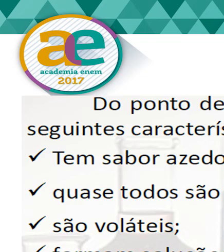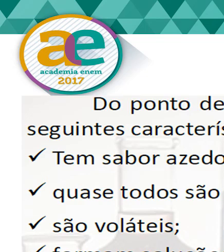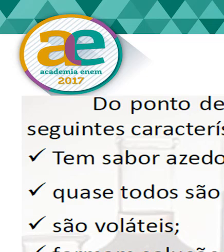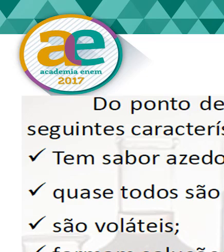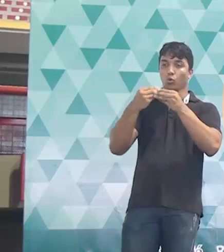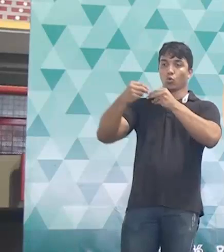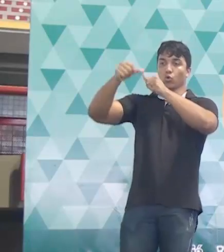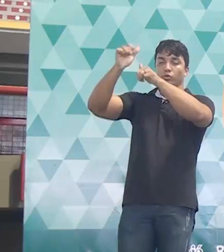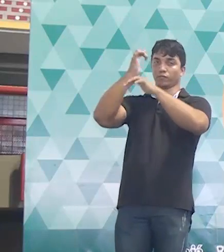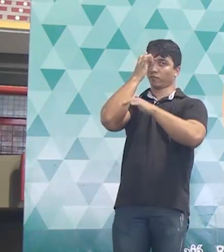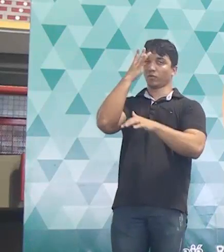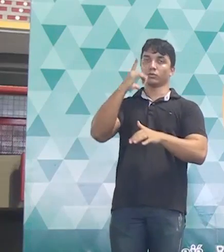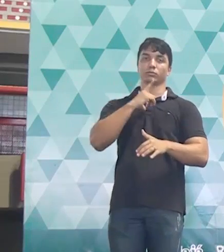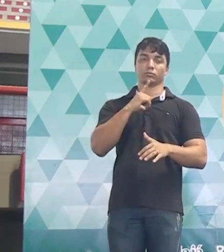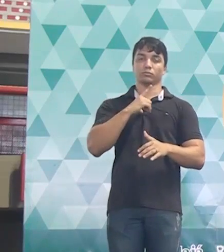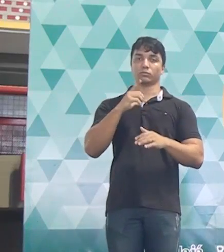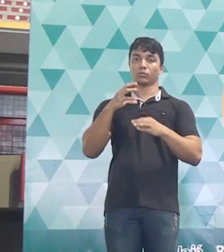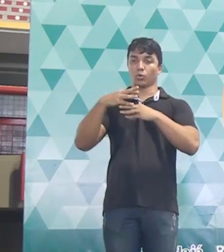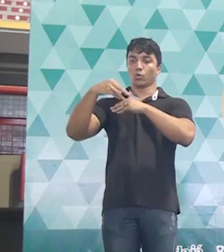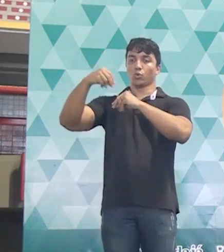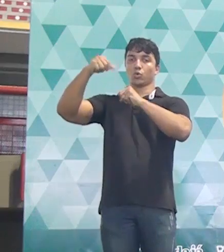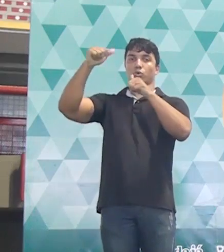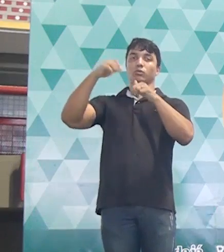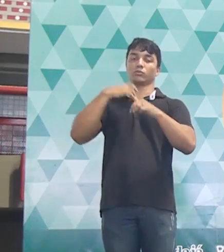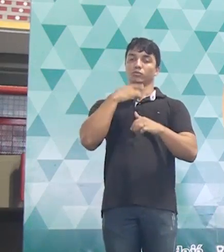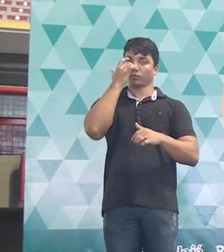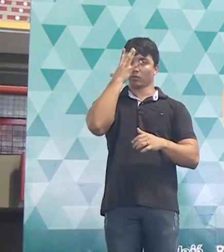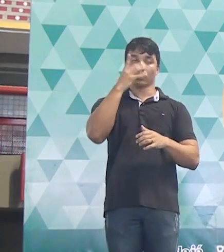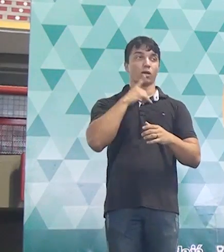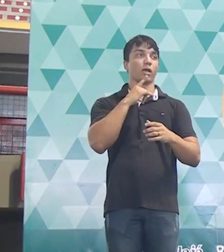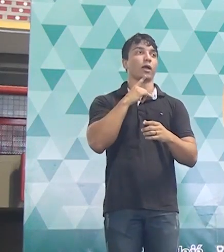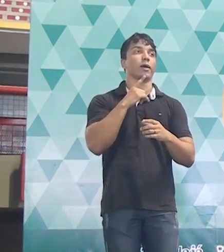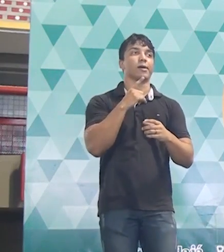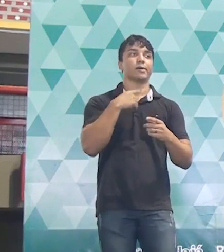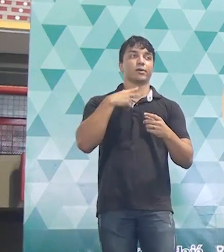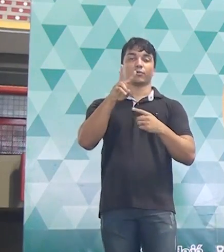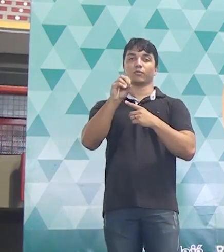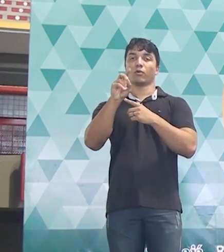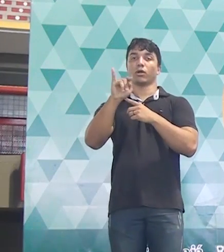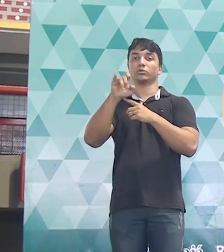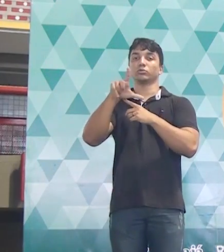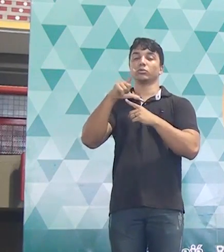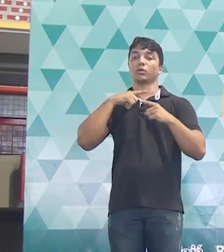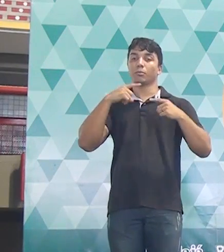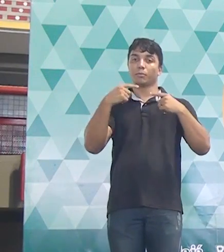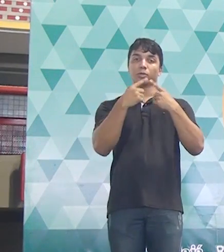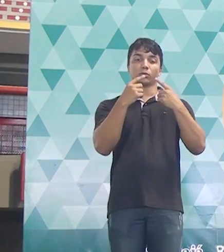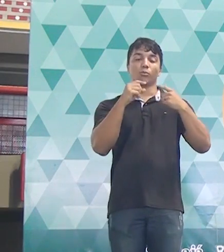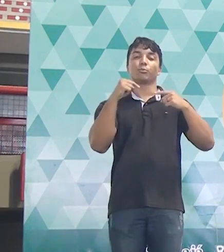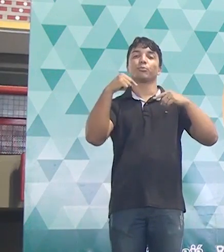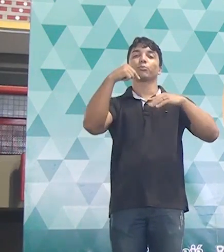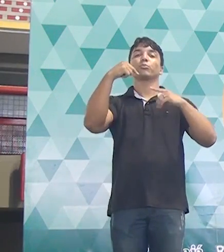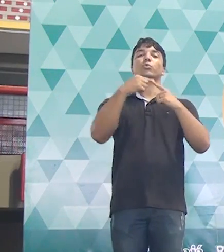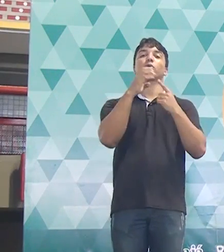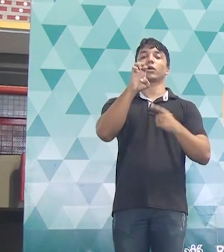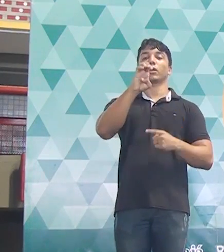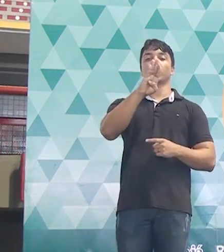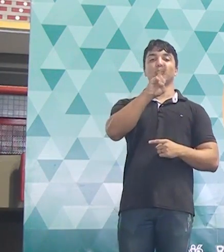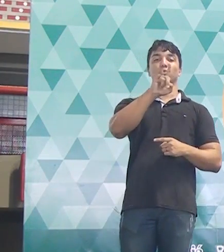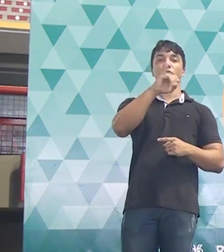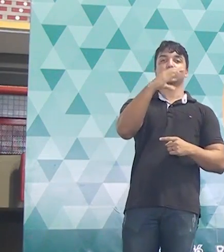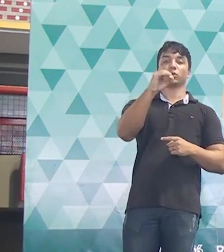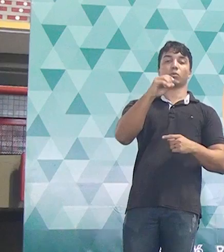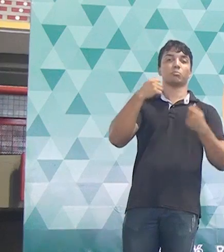evapora facilmente. Usando uma linguagem química, volátil é aquilo que tem baixo ponto de ebulição. Eu não